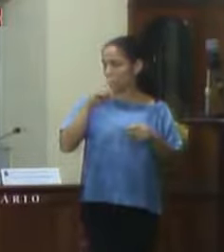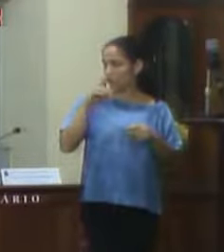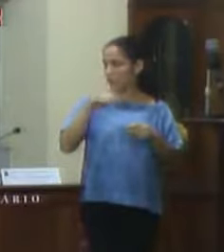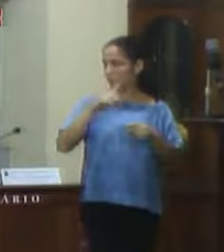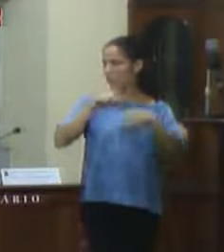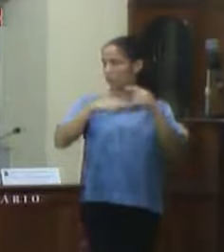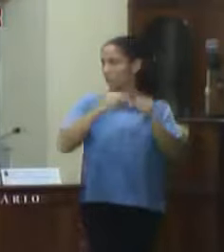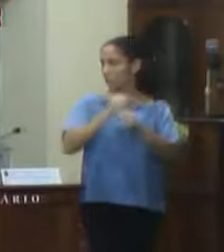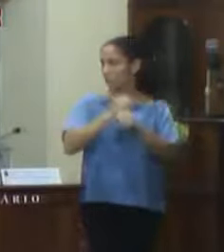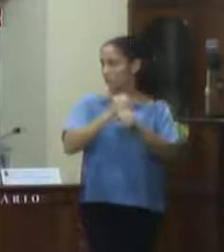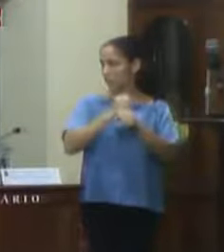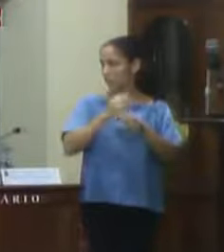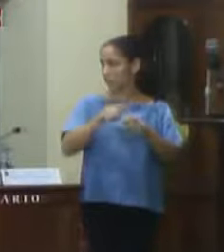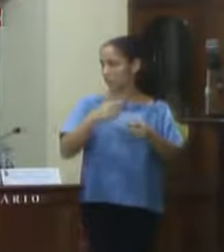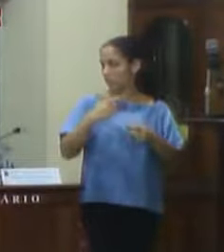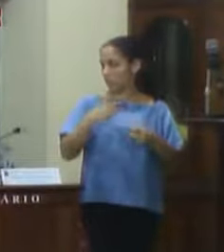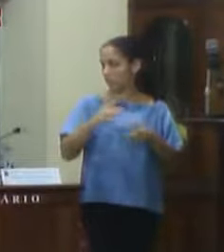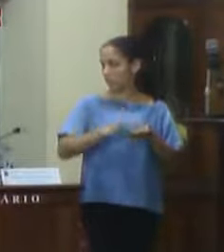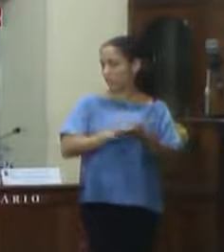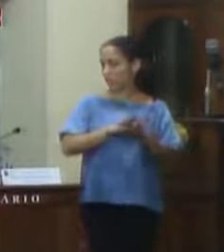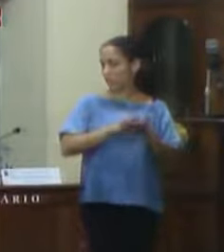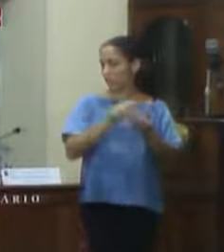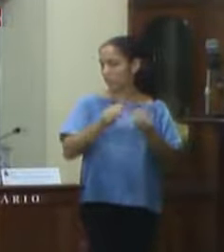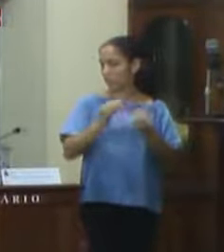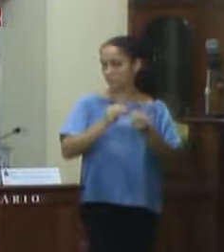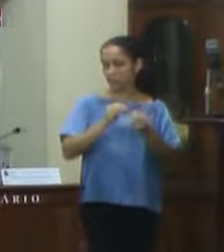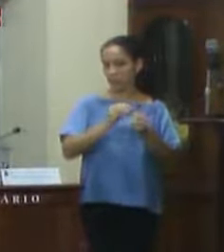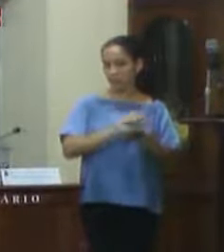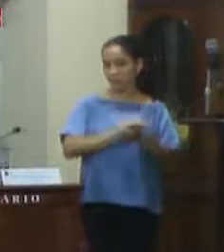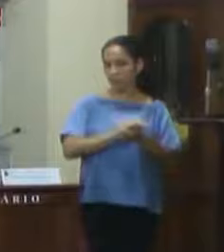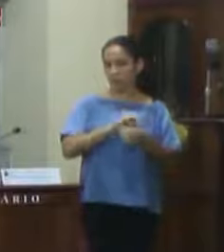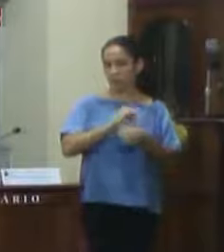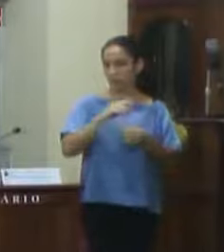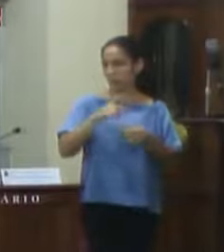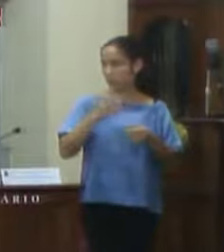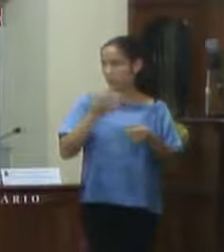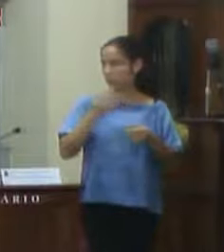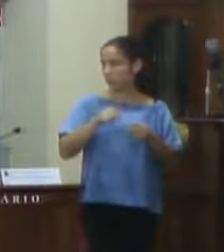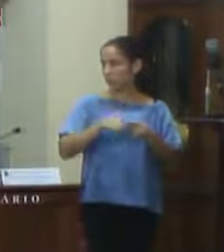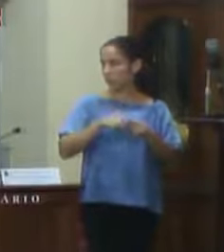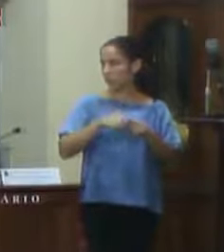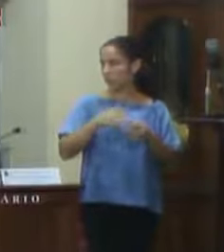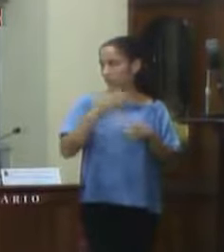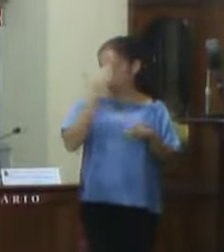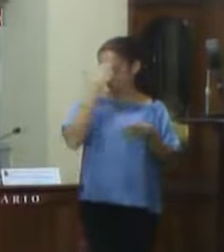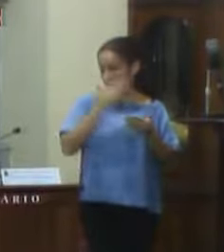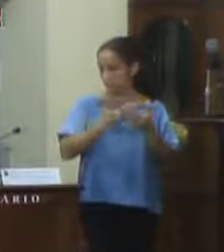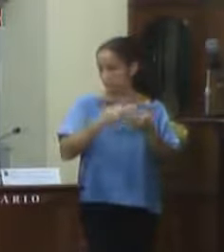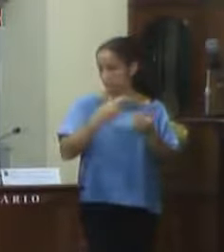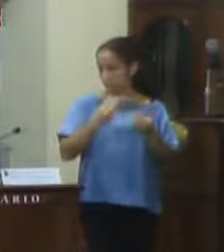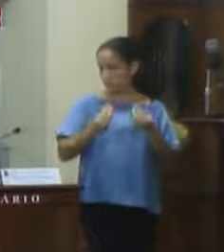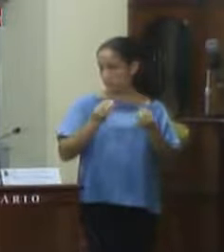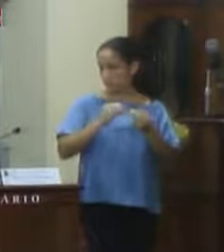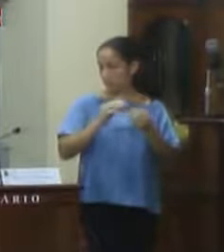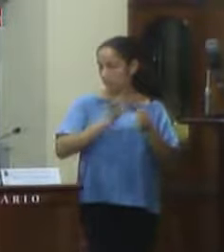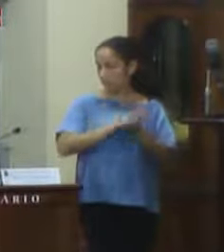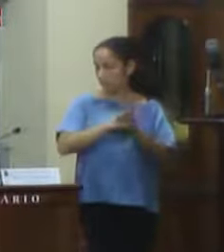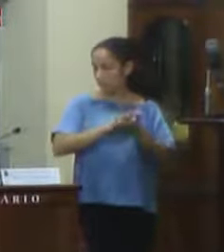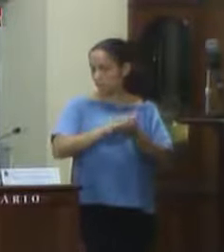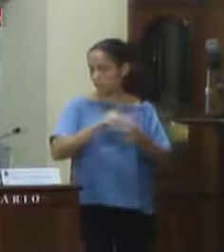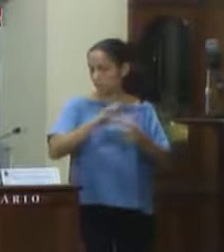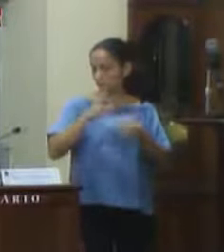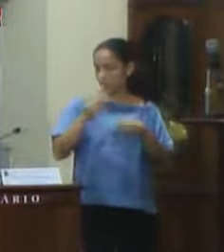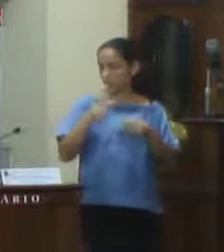ano, nota-se que não houve qualquer tipo de apuração, ou sequer a certeza de que foi tomada qualquer medida. Para os